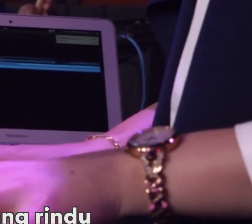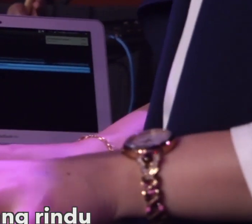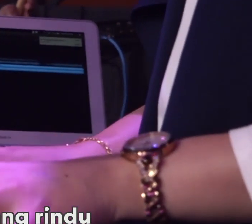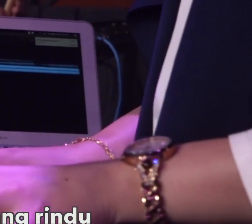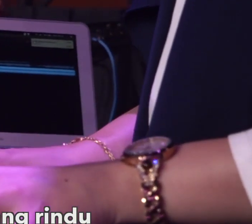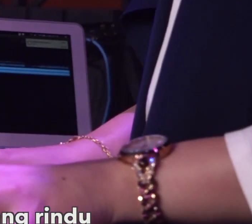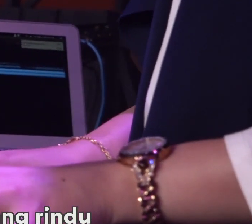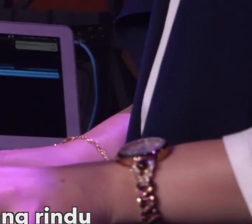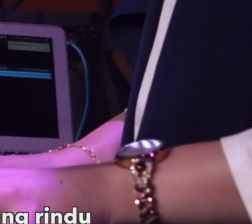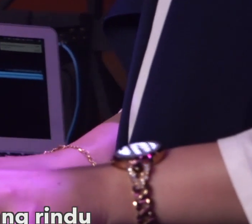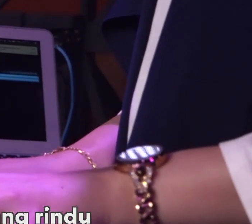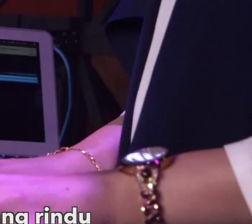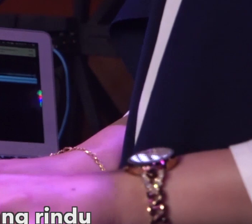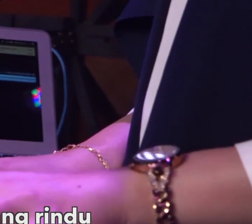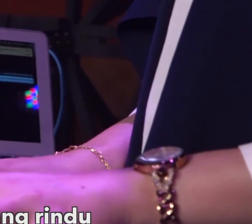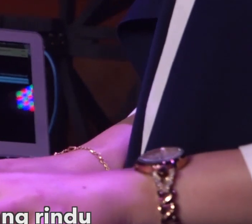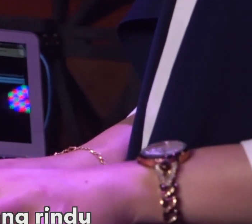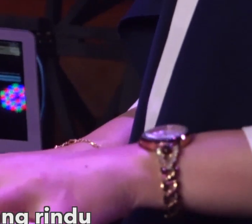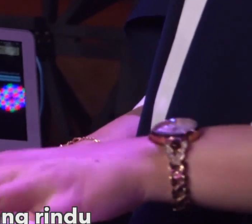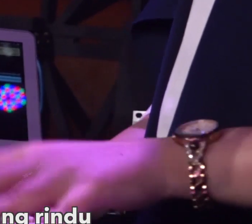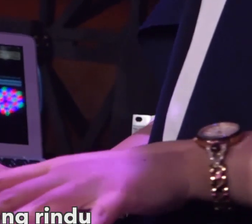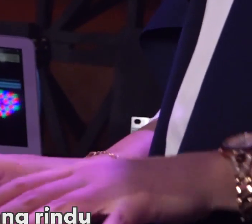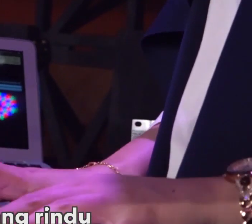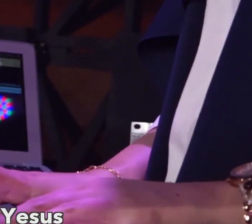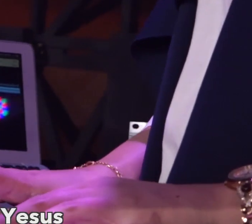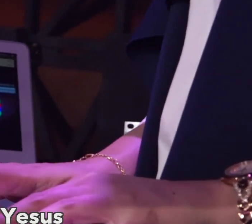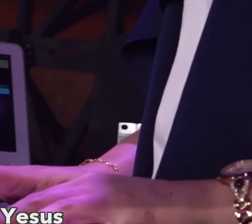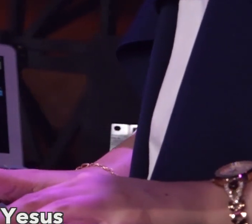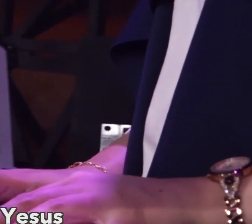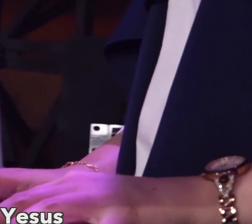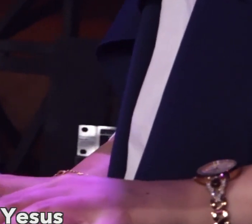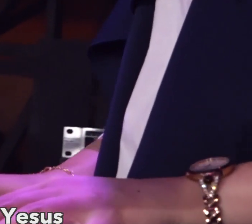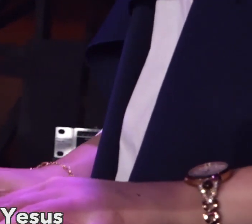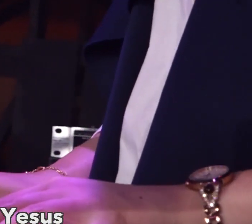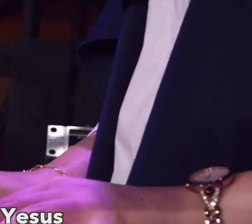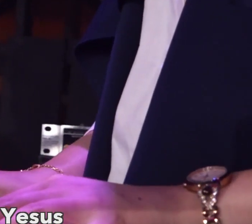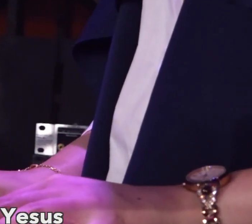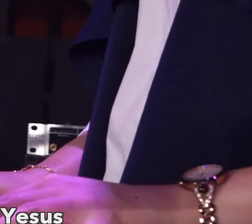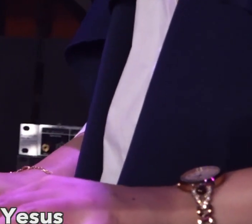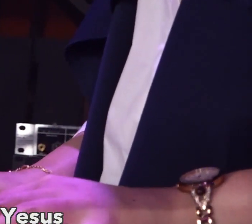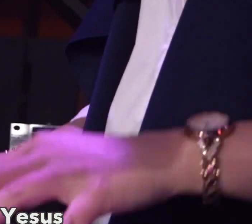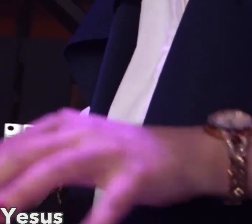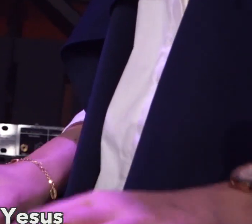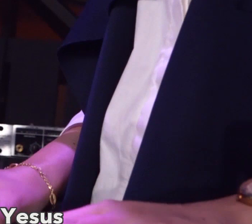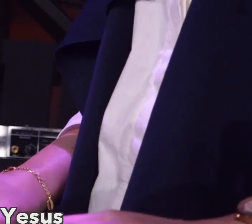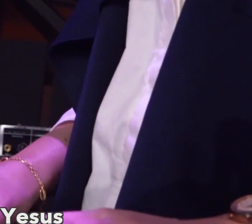penuhi hati kami yang rindu menyembah-Mu, Tuhan.